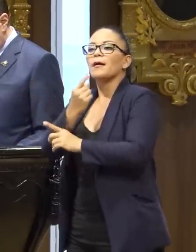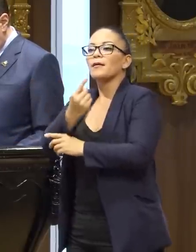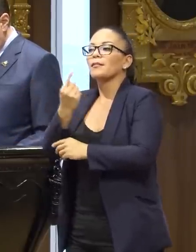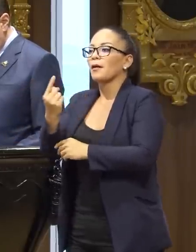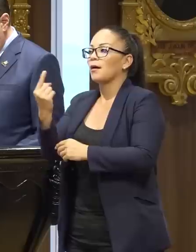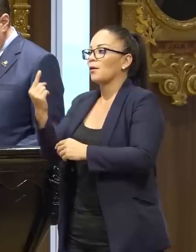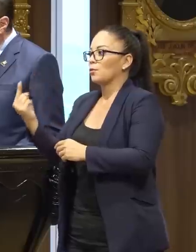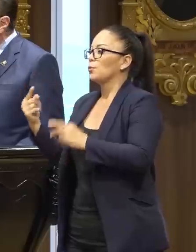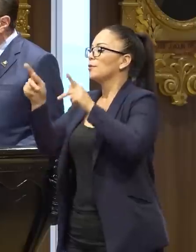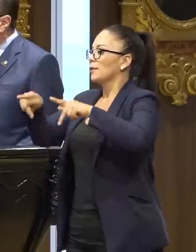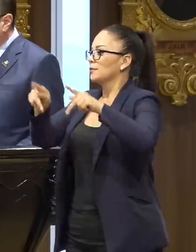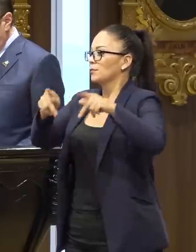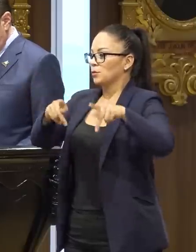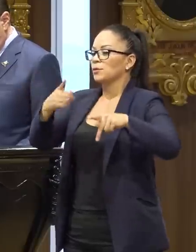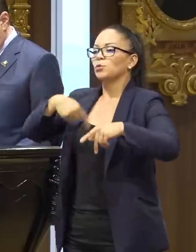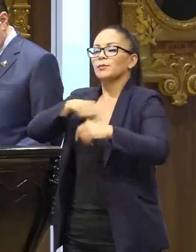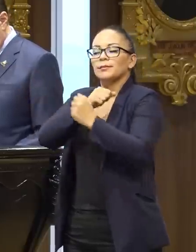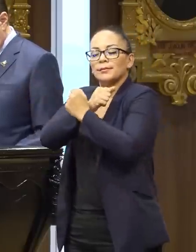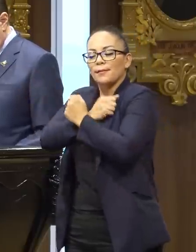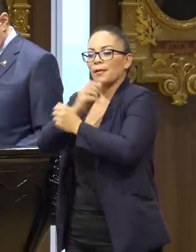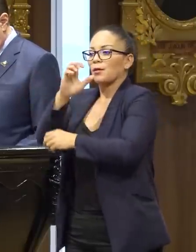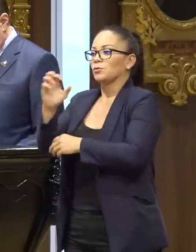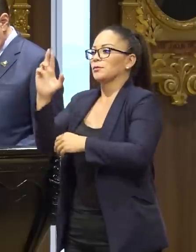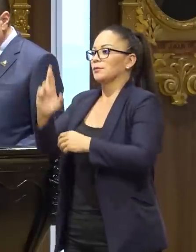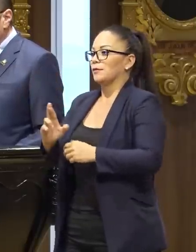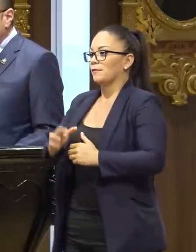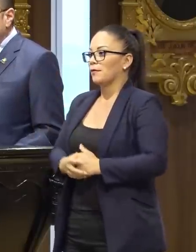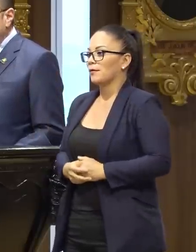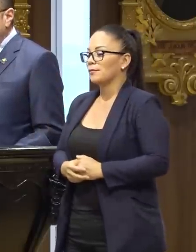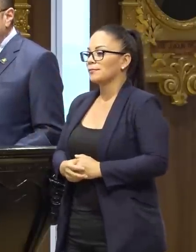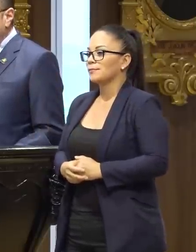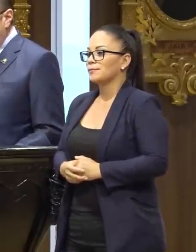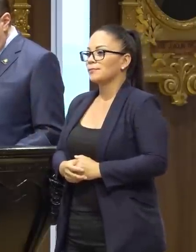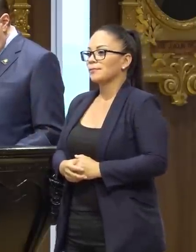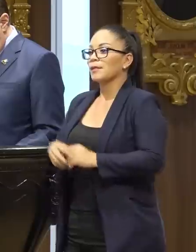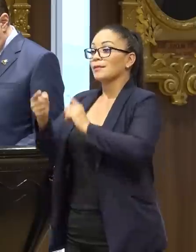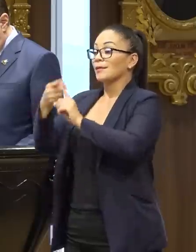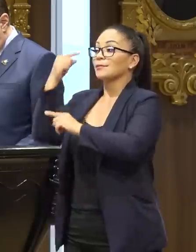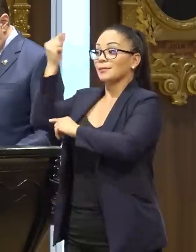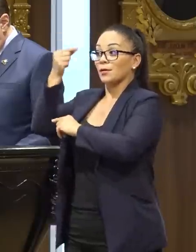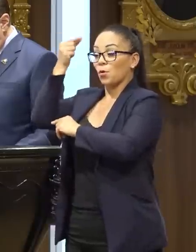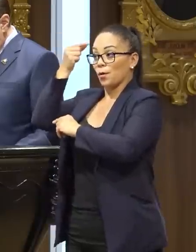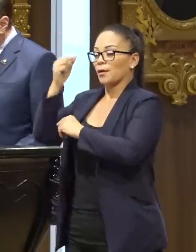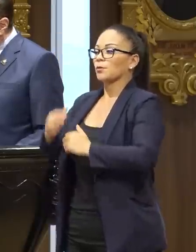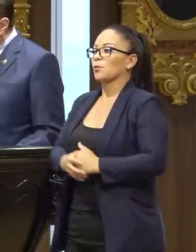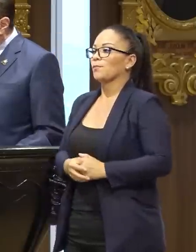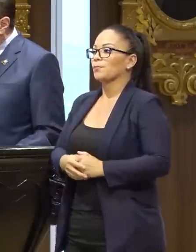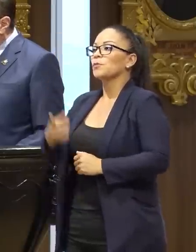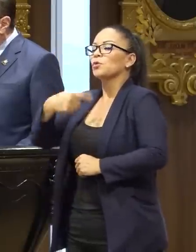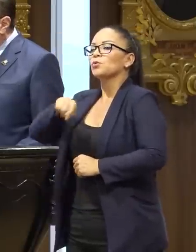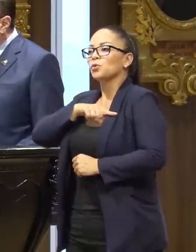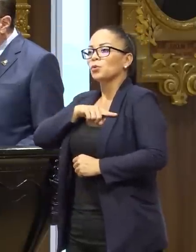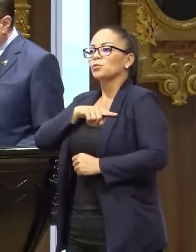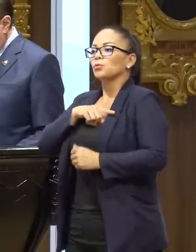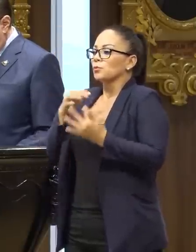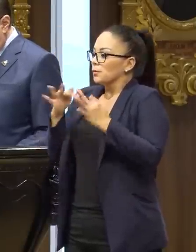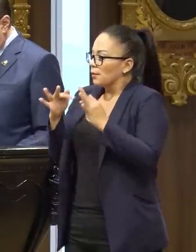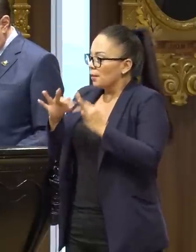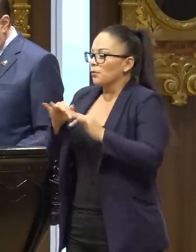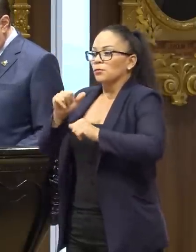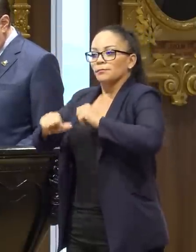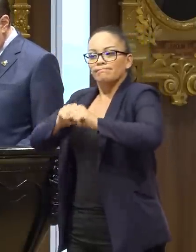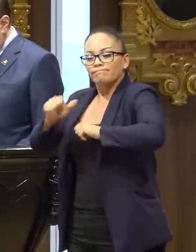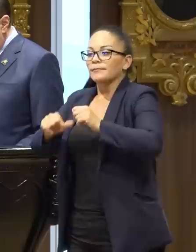de los habitantes de nuestra amada Costa Rica. Desde el gobierno estamos procurando, y